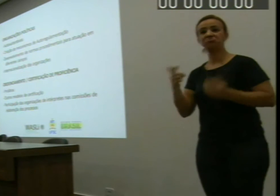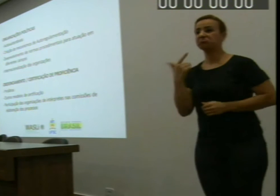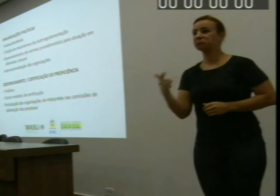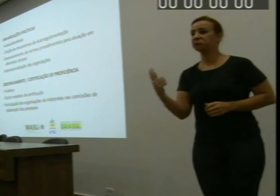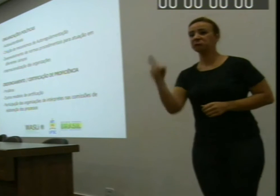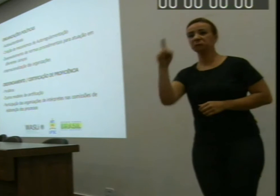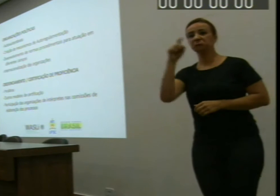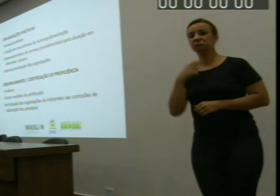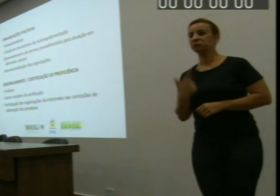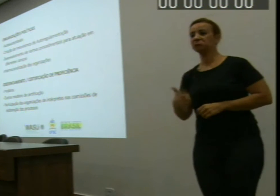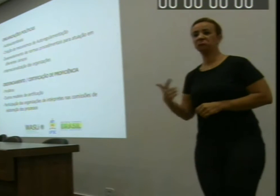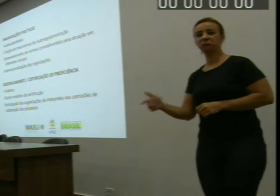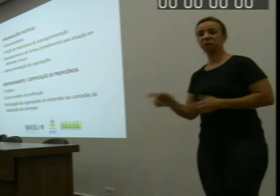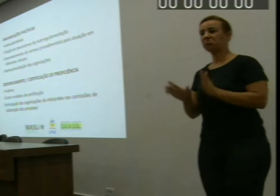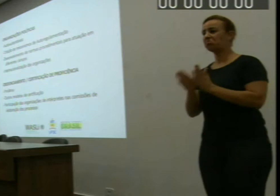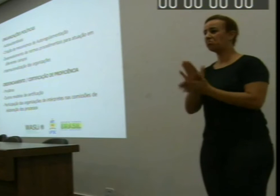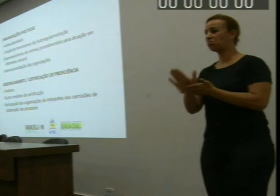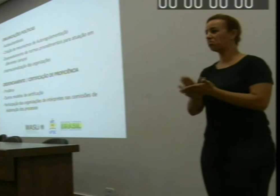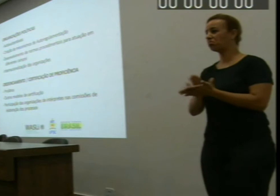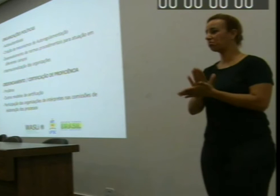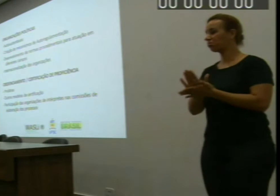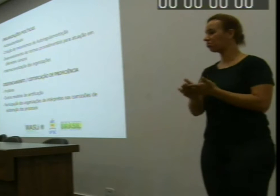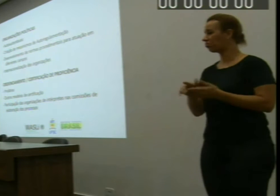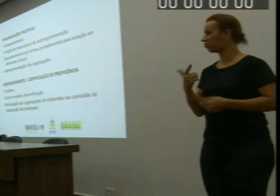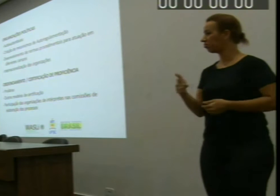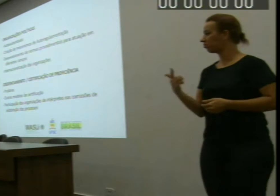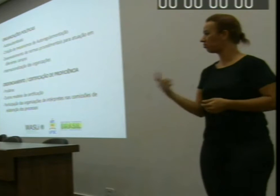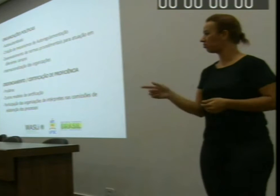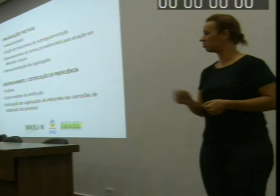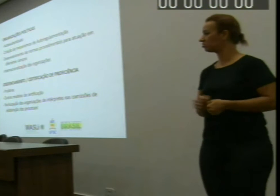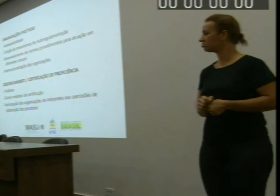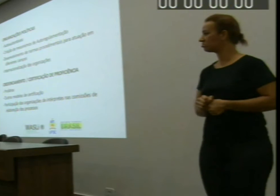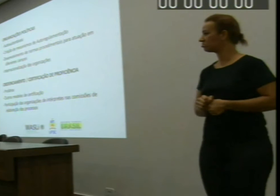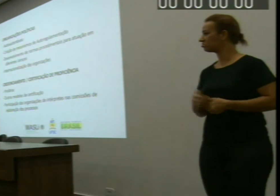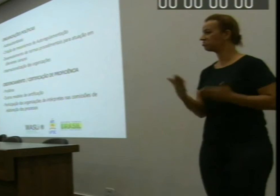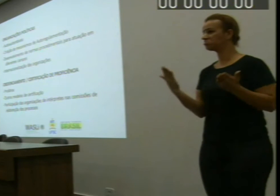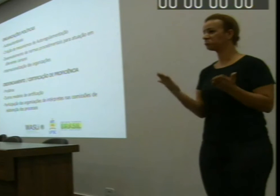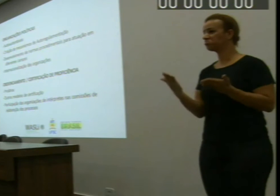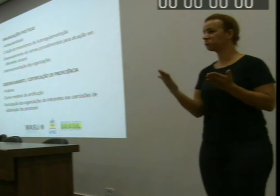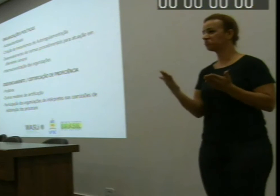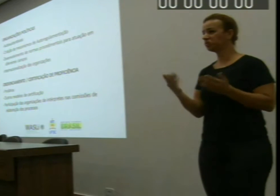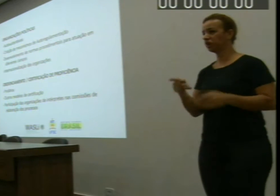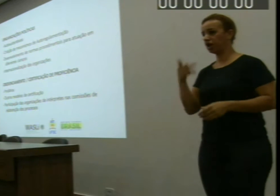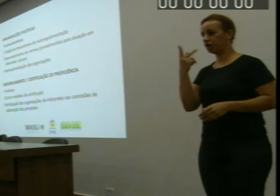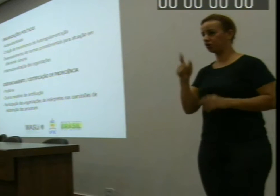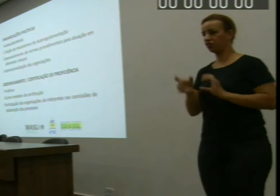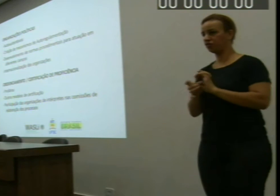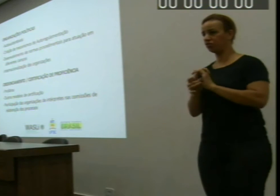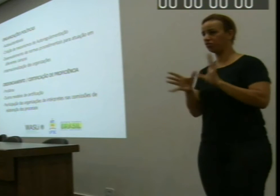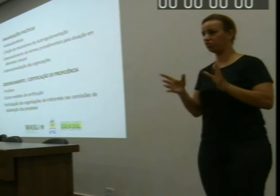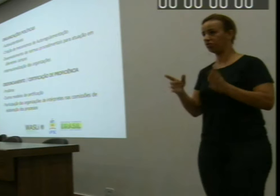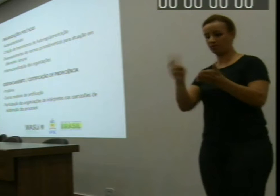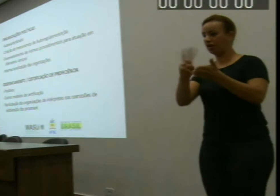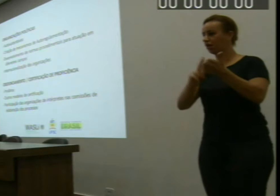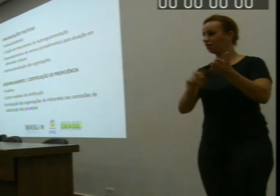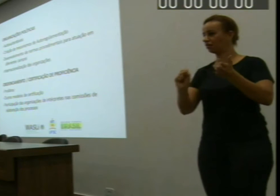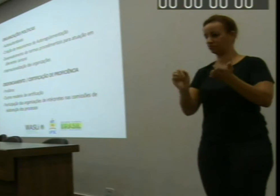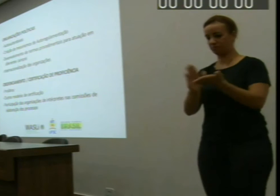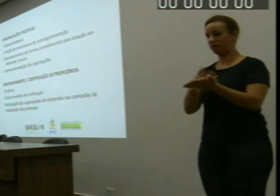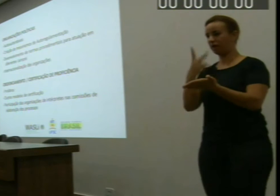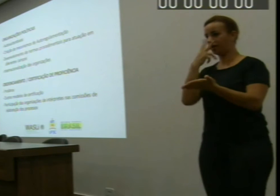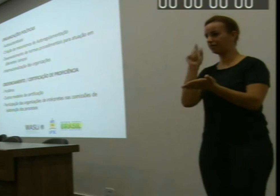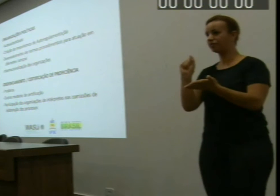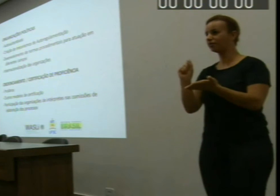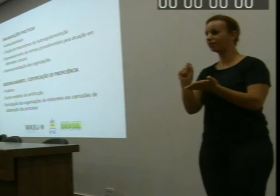nenhum parâmetro a gente não tem nada que que descreva Essas atividades eu não tô falando livro não precisa ter um livro Uma Bíblia da da da